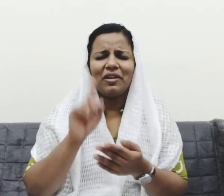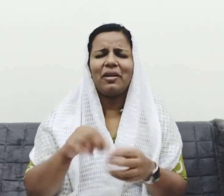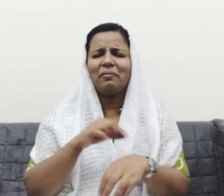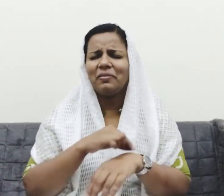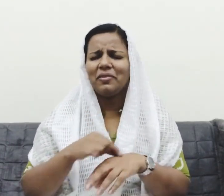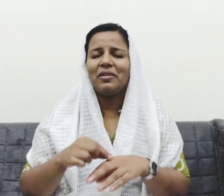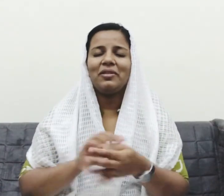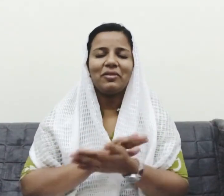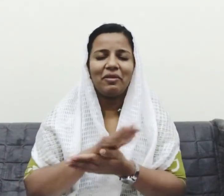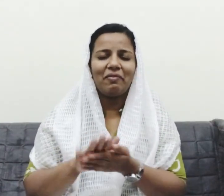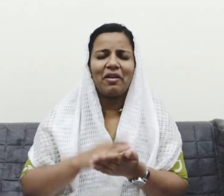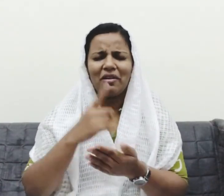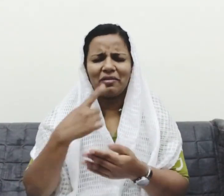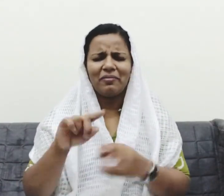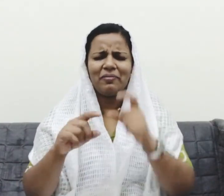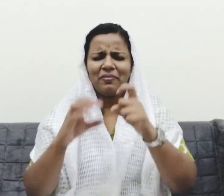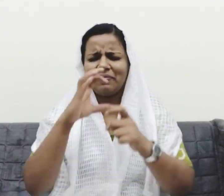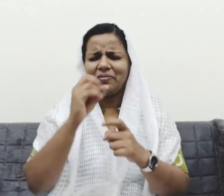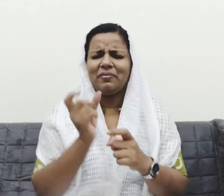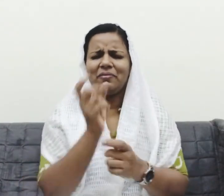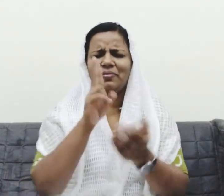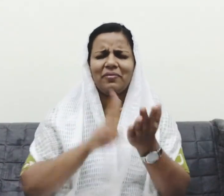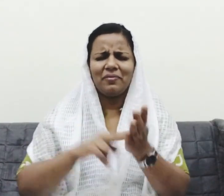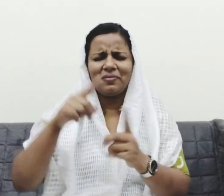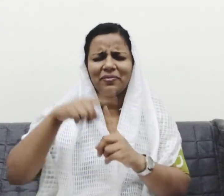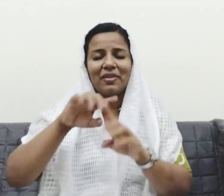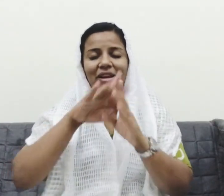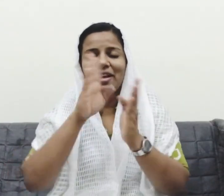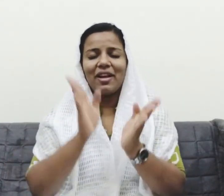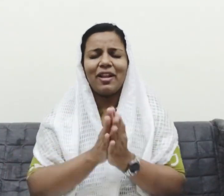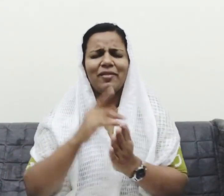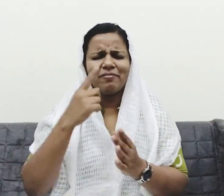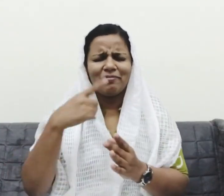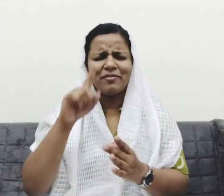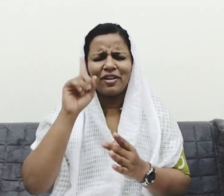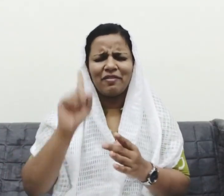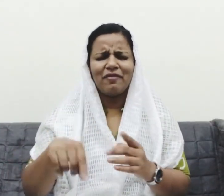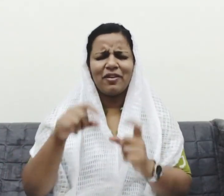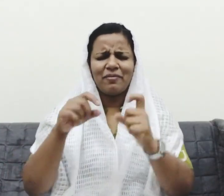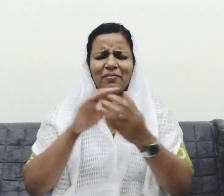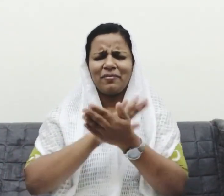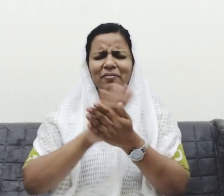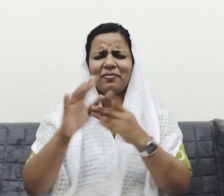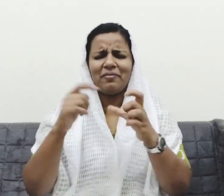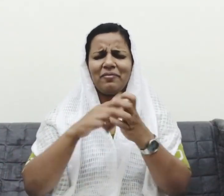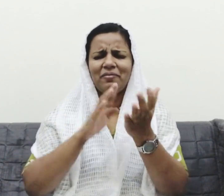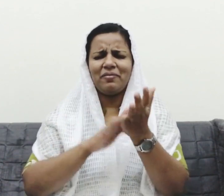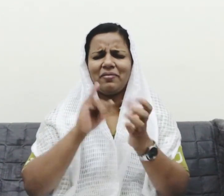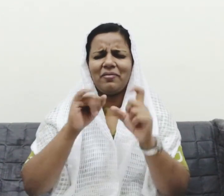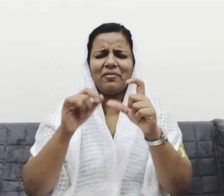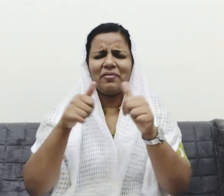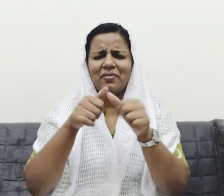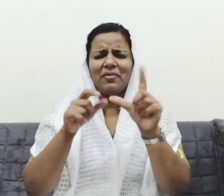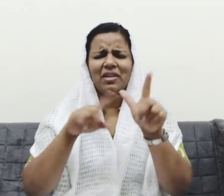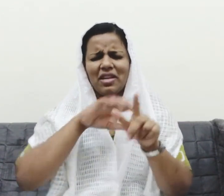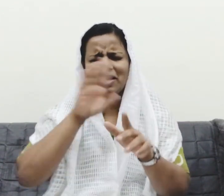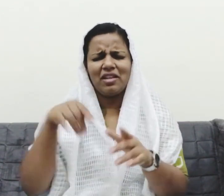ആമേൻ. എല്ലാ കൗണ്ടുകളും എല്ലാ രക്തത്തിലുള്ള എല്ലാ കെമിക്കൽസുകളും എല്ലാം യേശു ക്രിസ്തുവിന്റെ നാമത്തിൽ നോർമലായി